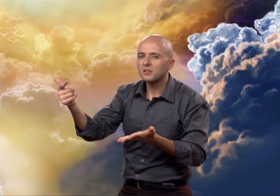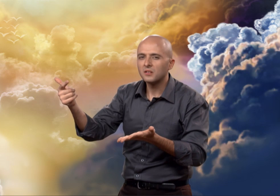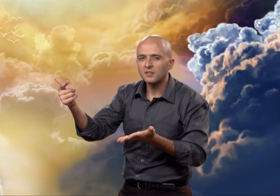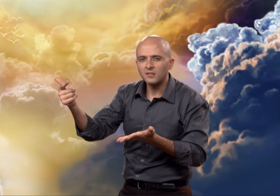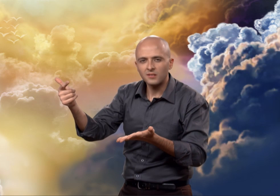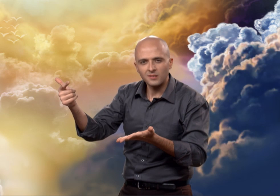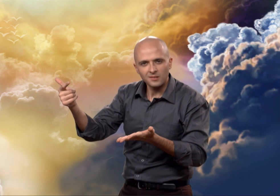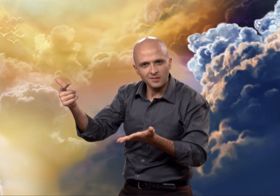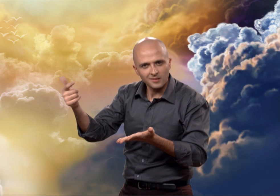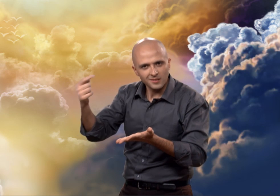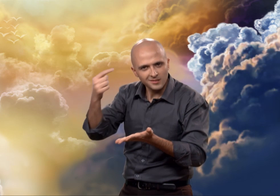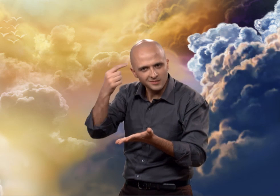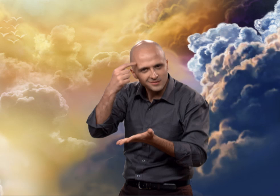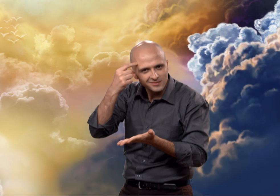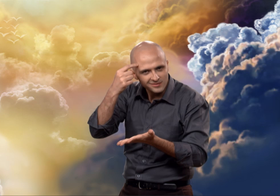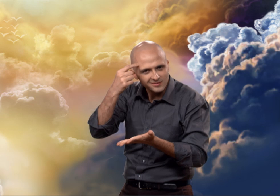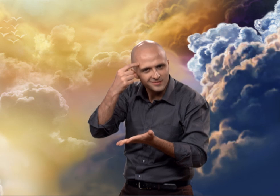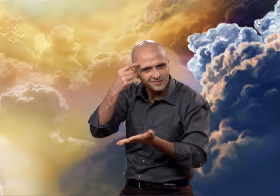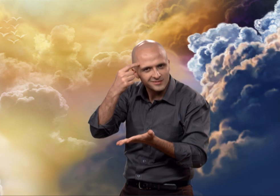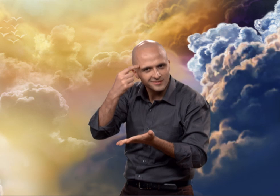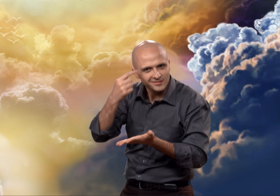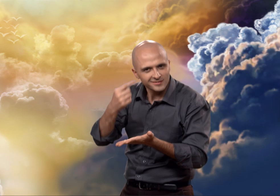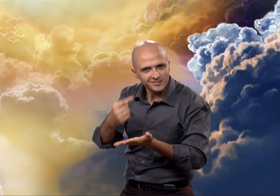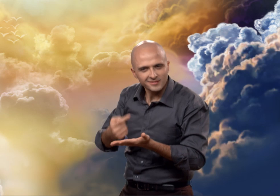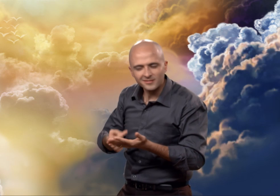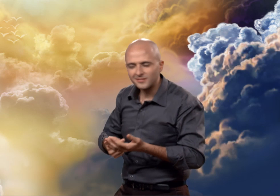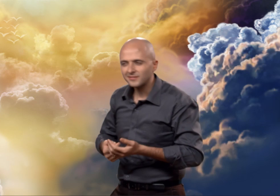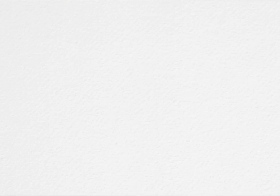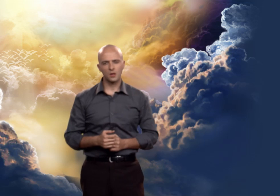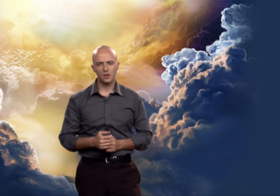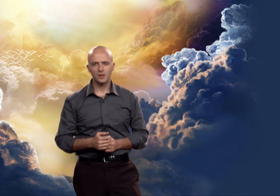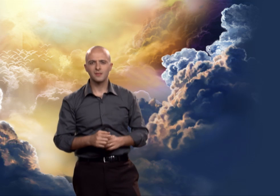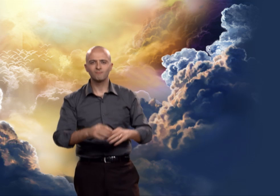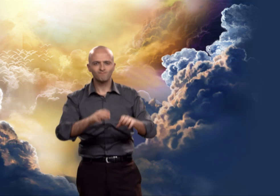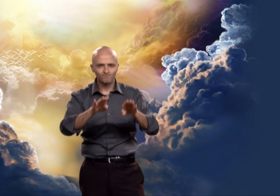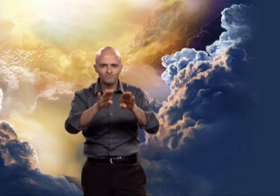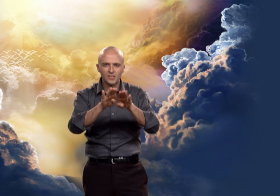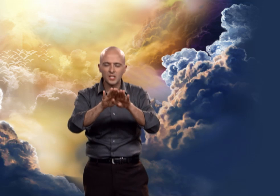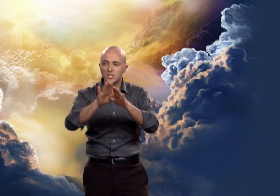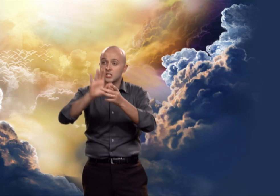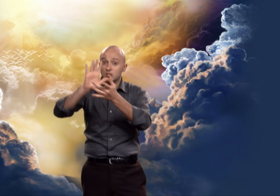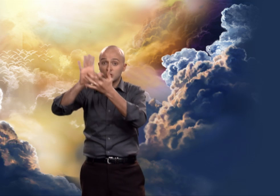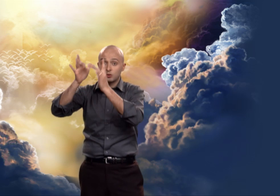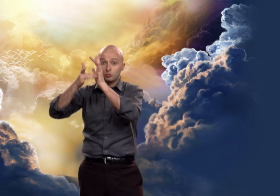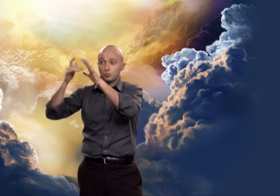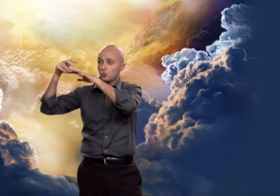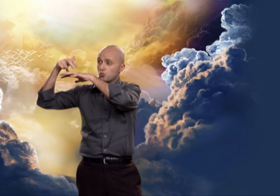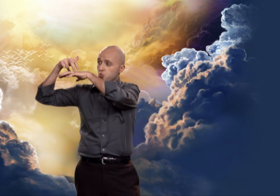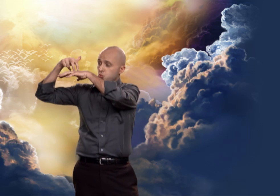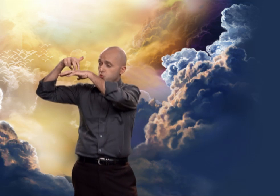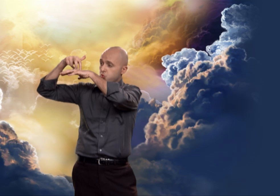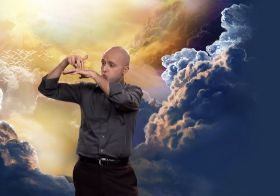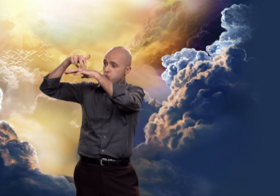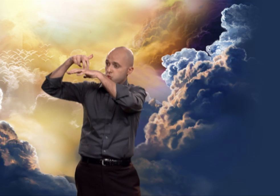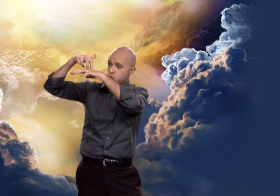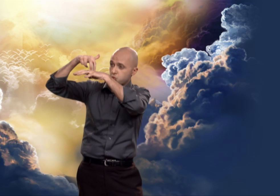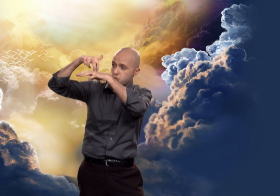dúvidas constantemente se tornam maiores. Mas aqueles que duvidam e não confiam na certeza de sua graça, desonram